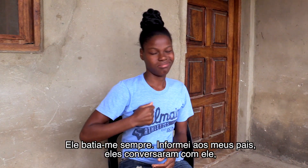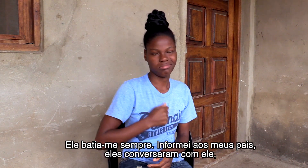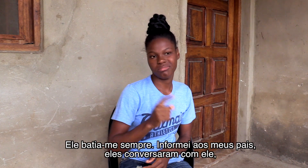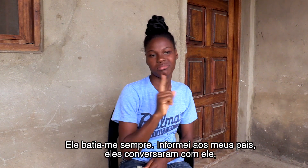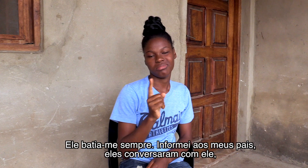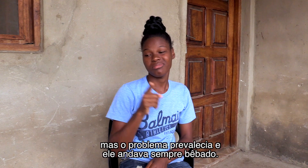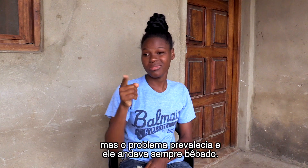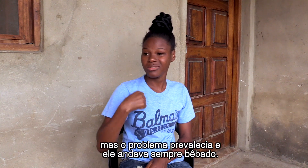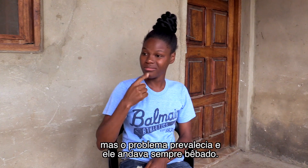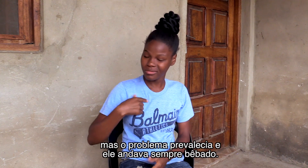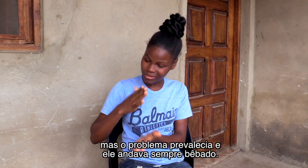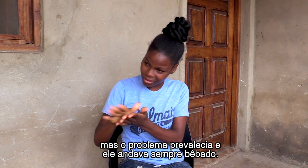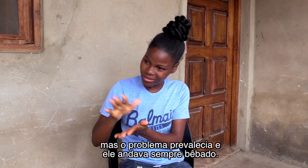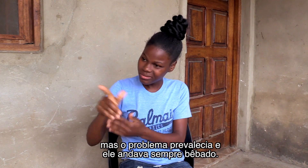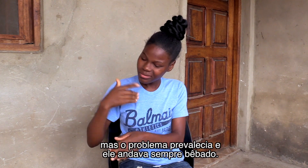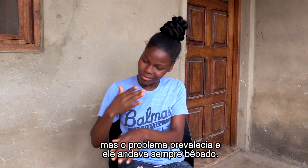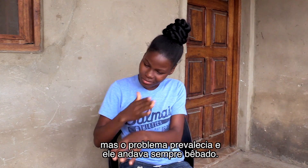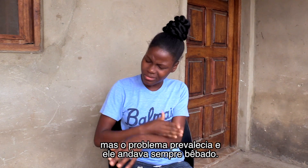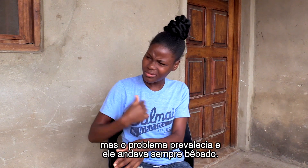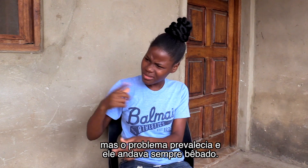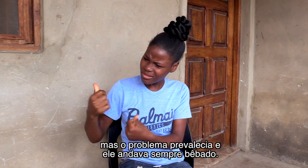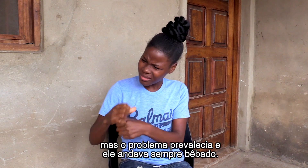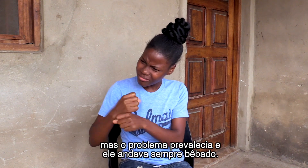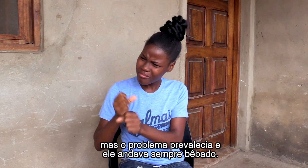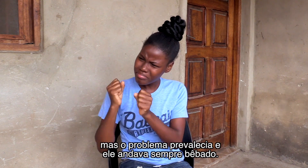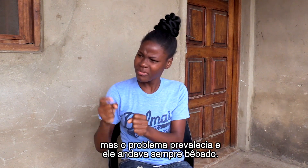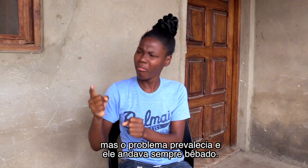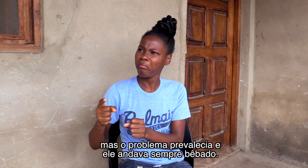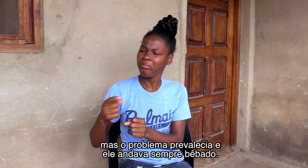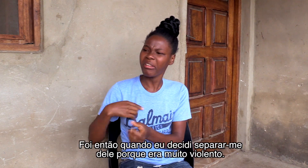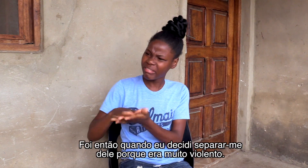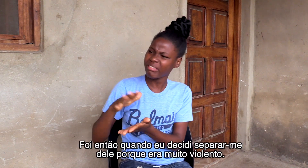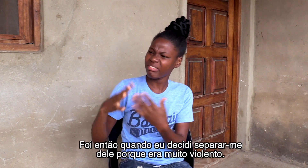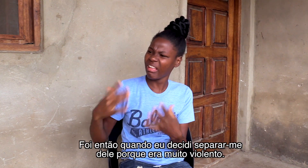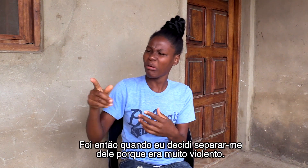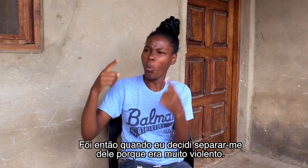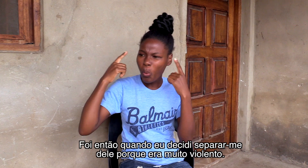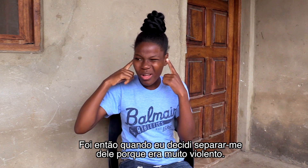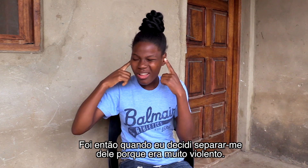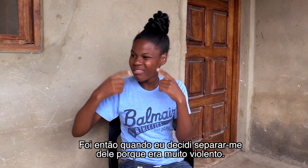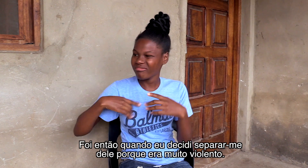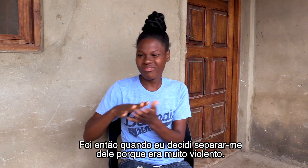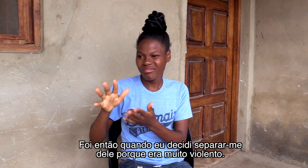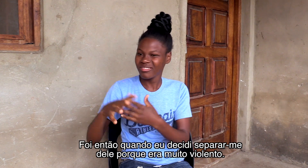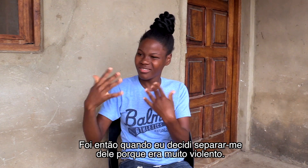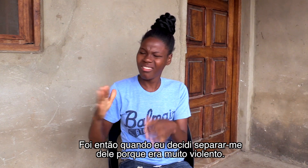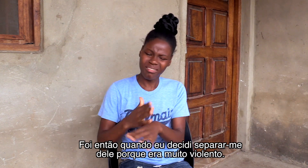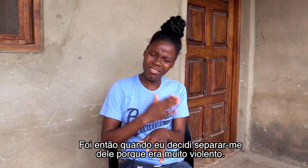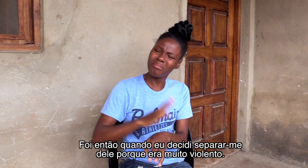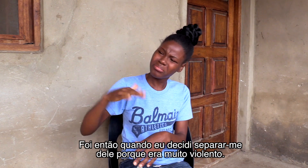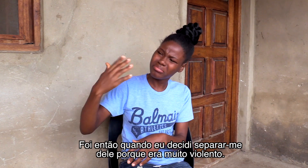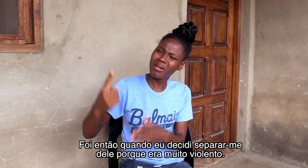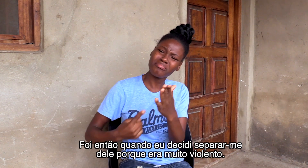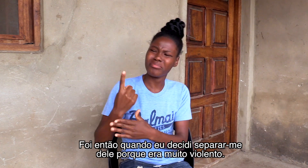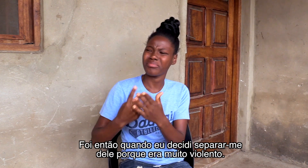com ele, mas o problema prevalecia e ele andava sempre bêbado. Foi então quando eu decidi separar-me dele, porque